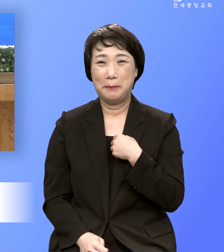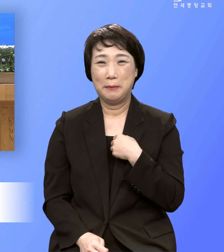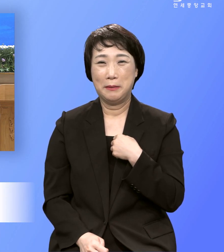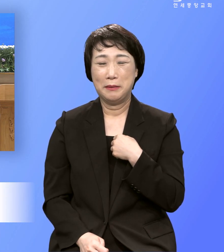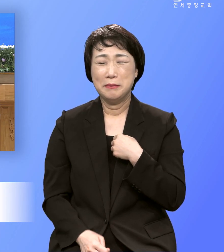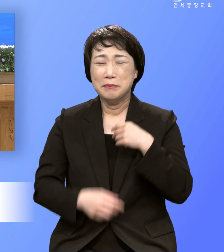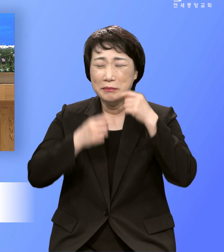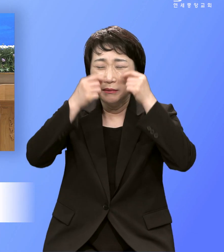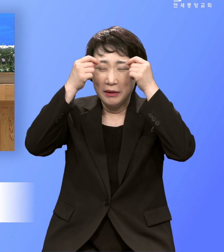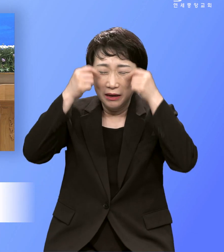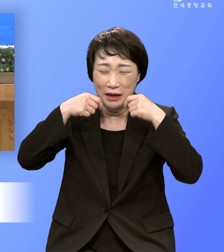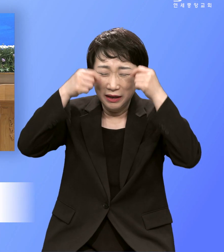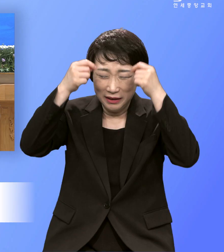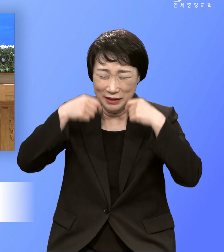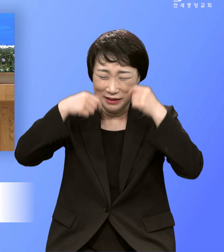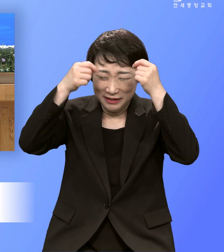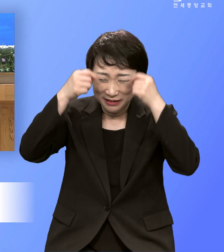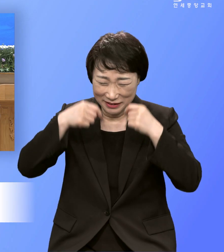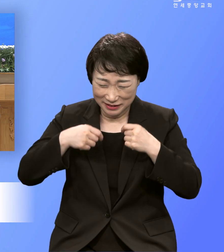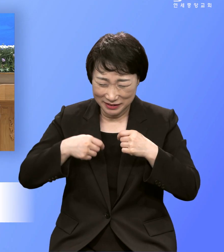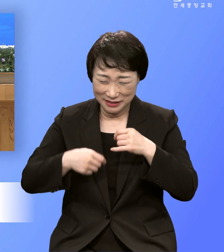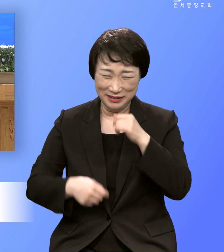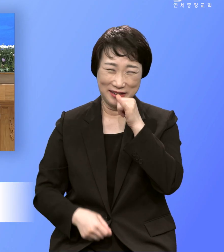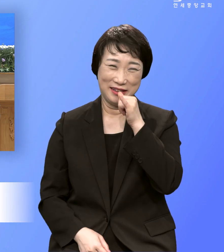그냥 눈물이 나.